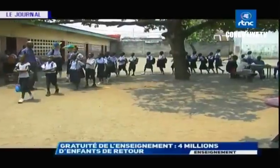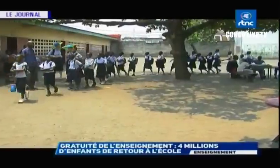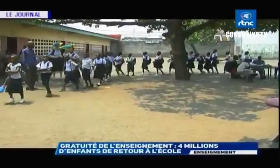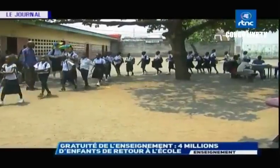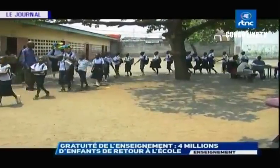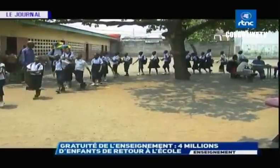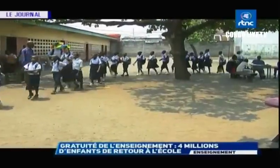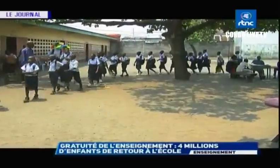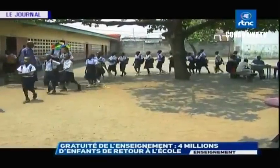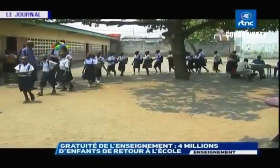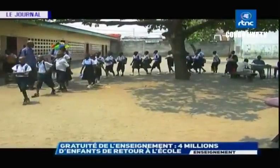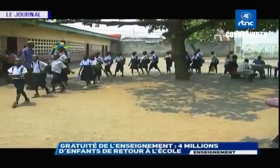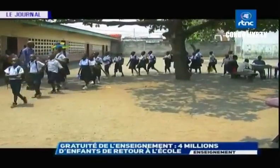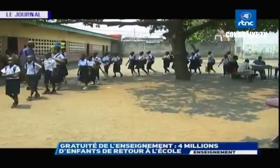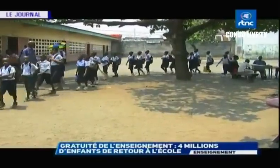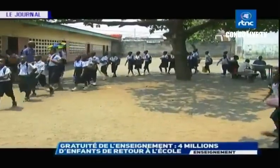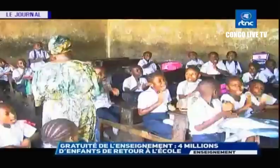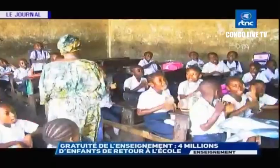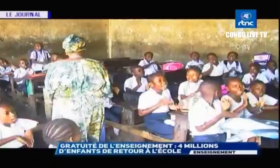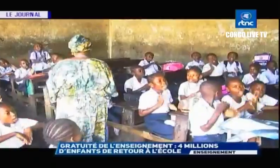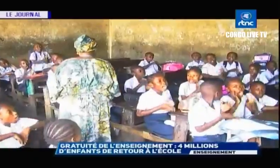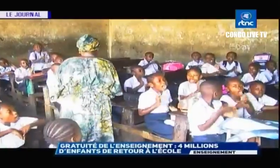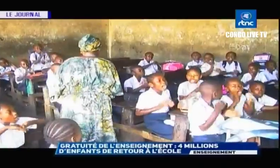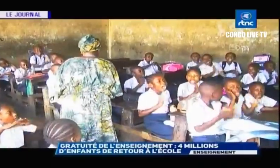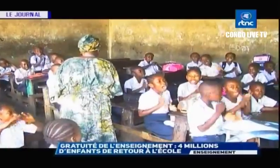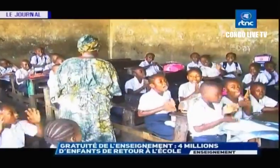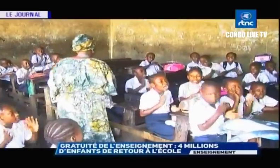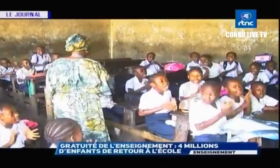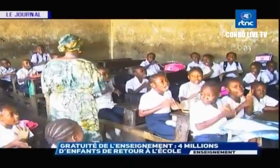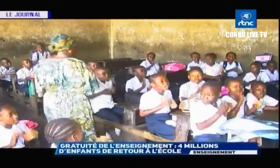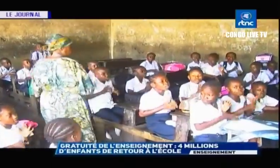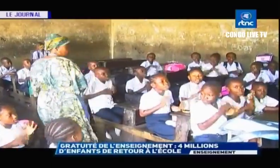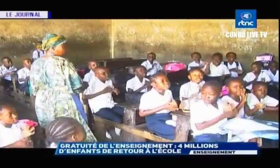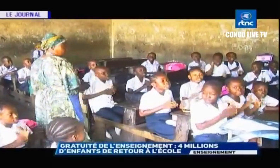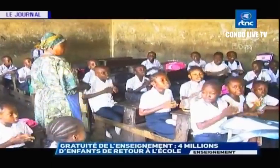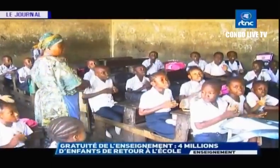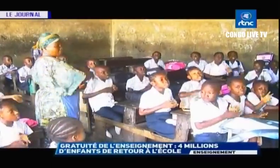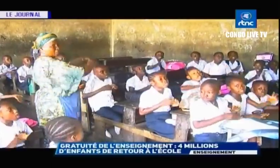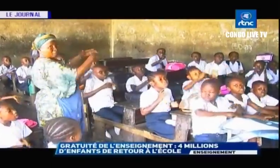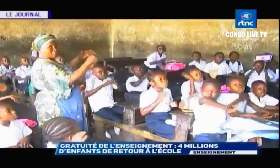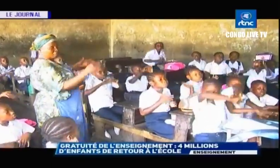La